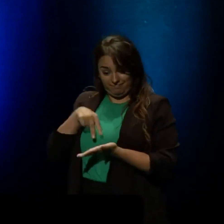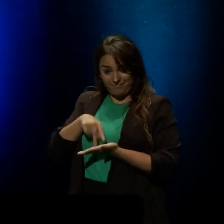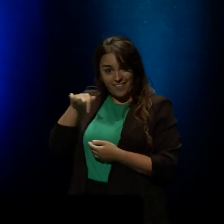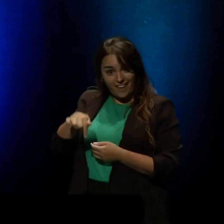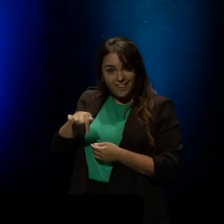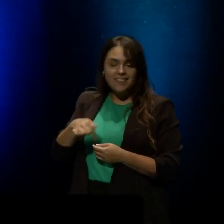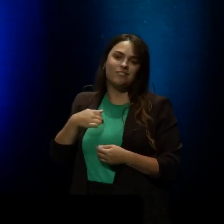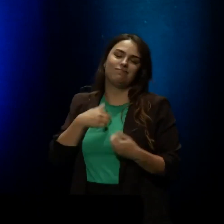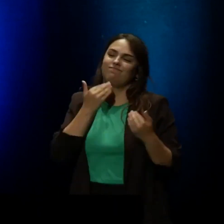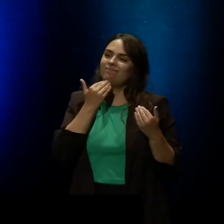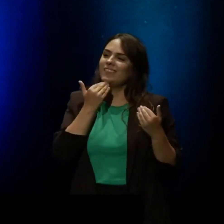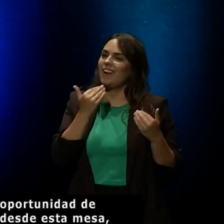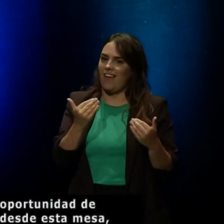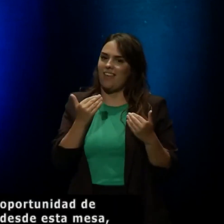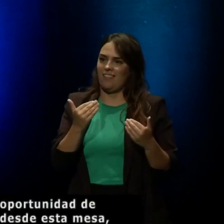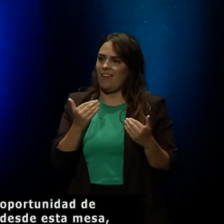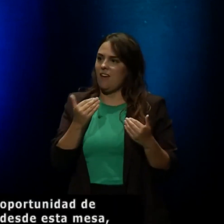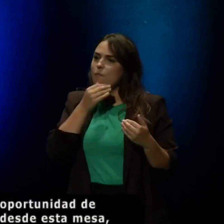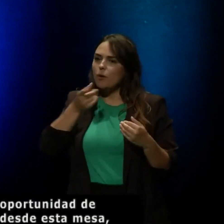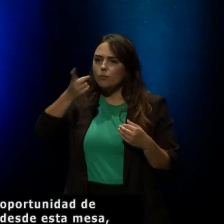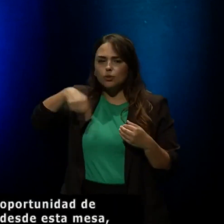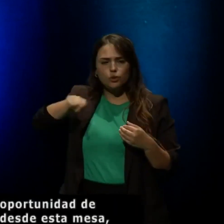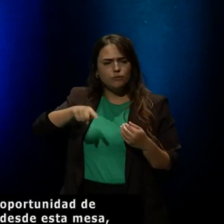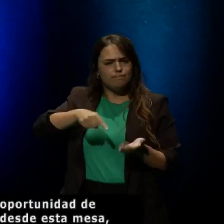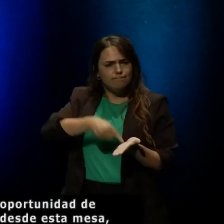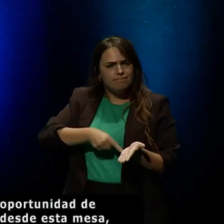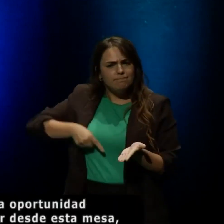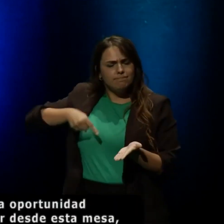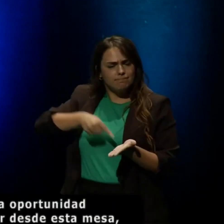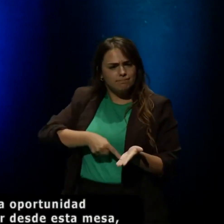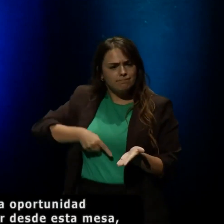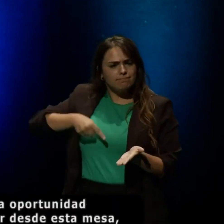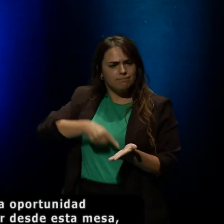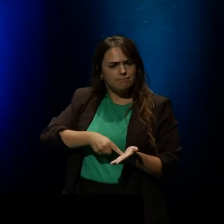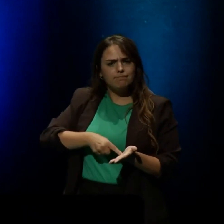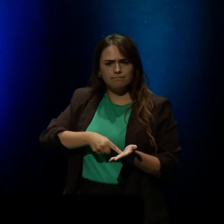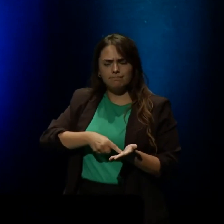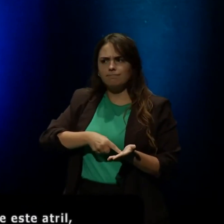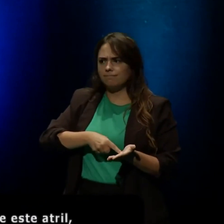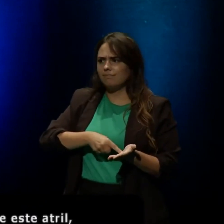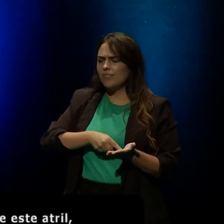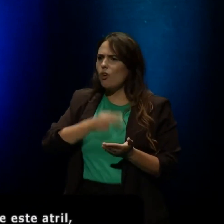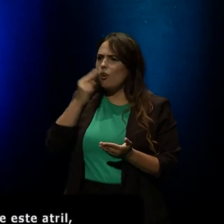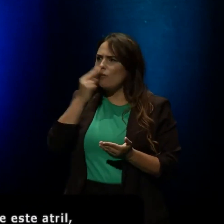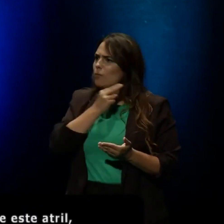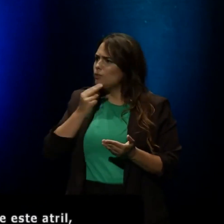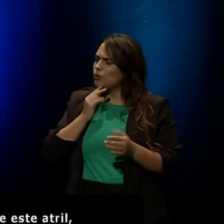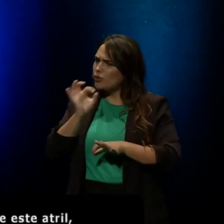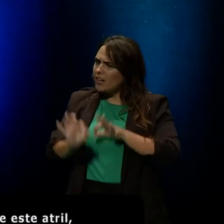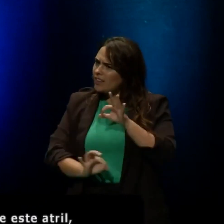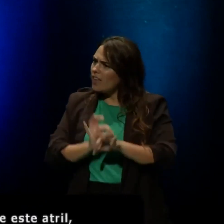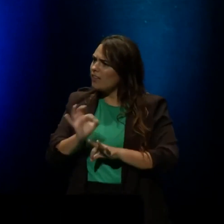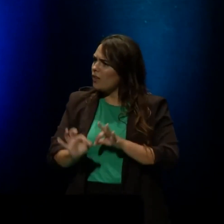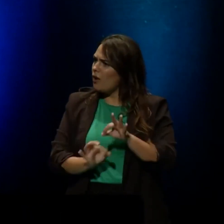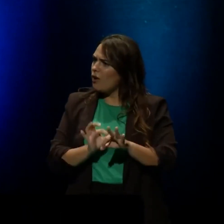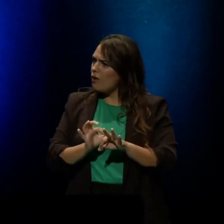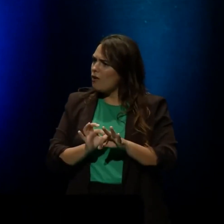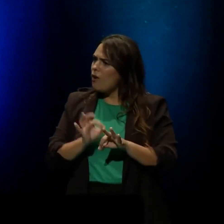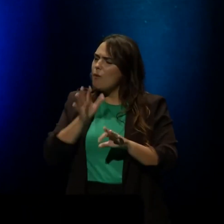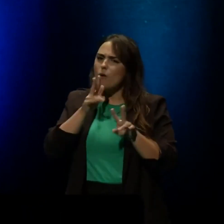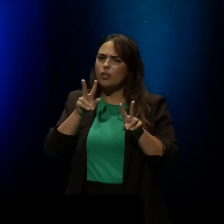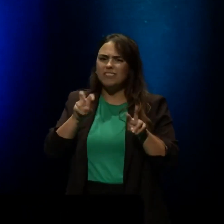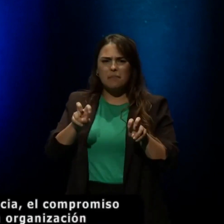atril, su persistencia, el compromiso de esta organización en la lucha por